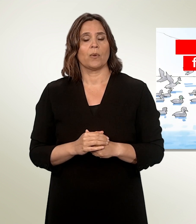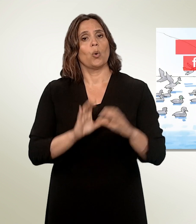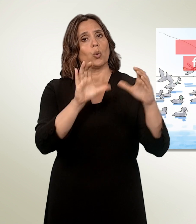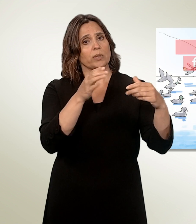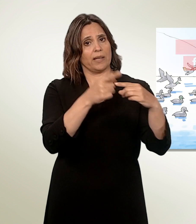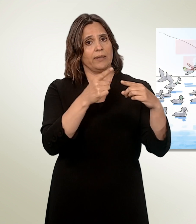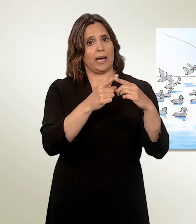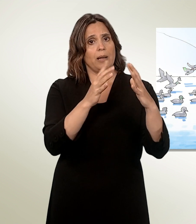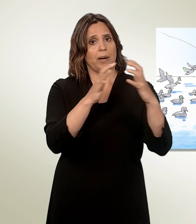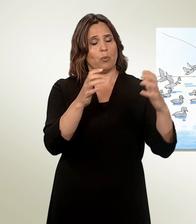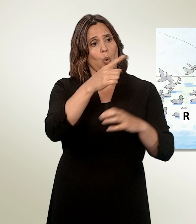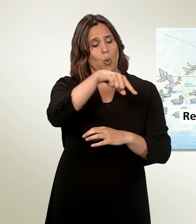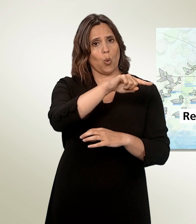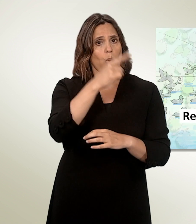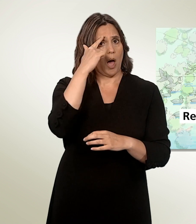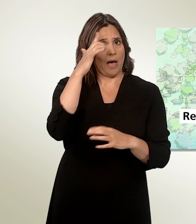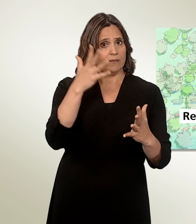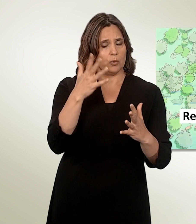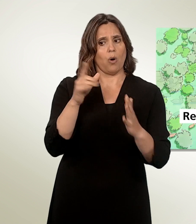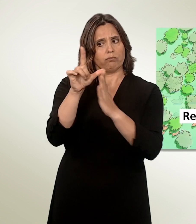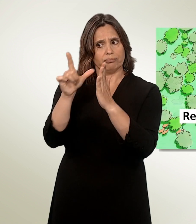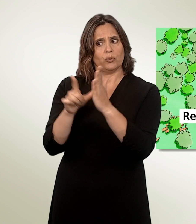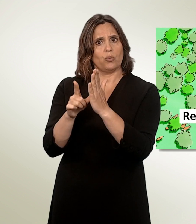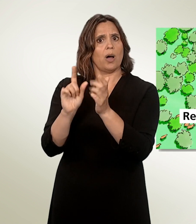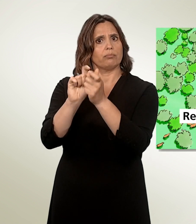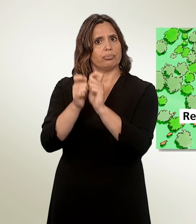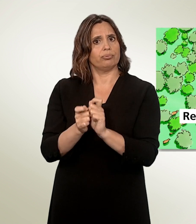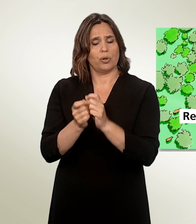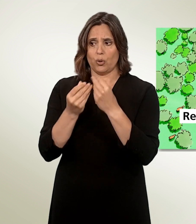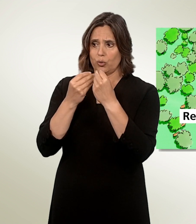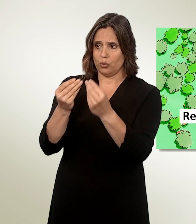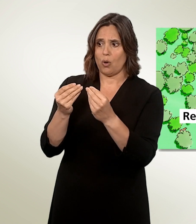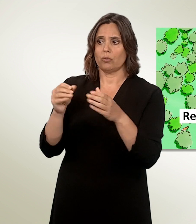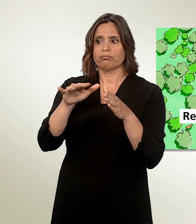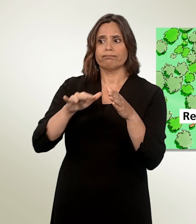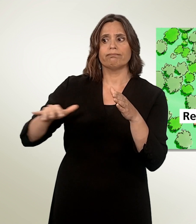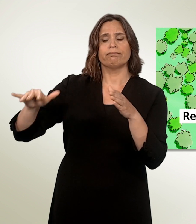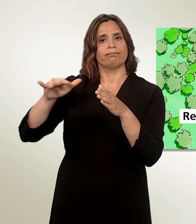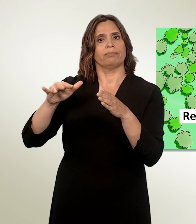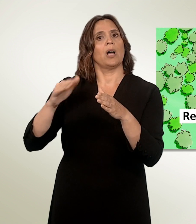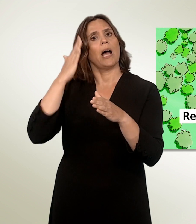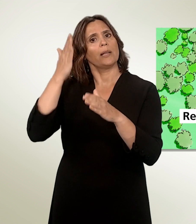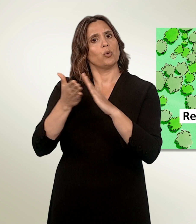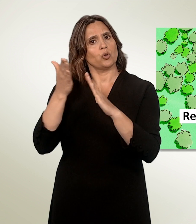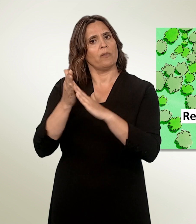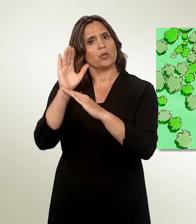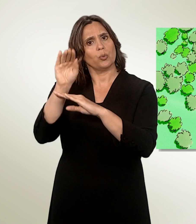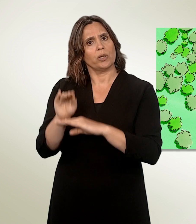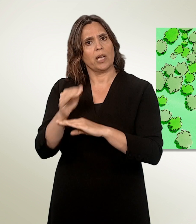d'avis que la loi révisée sur la chasse renforce la protection de la faune sauvage, dont les biotopes seront d'ailleurs mieux reliés entre